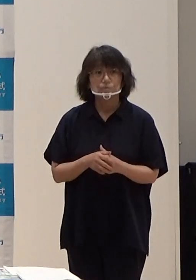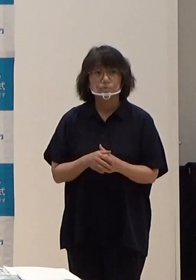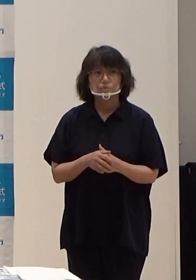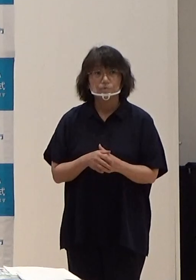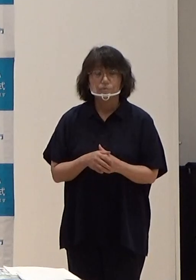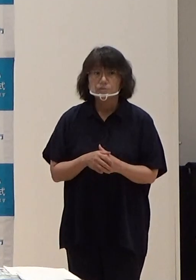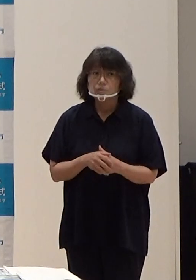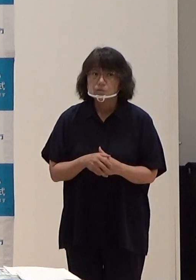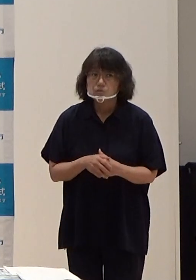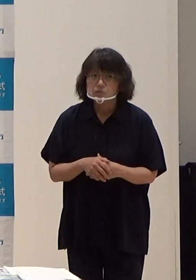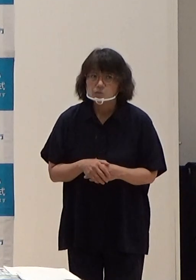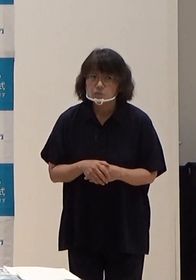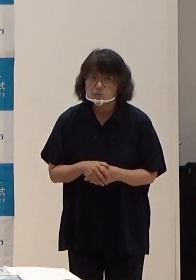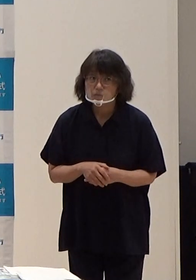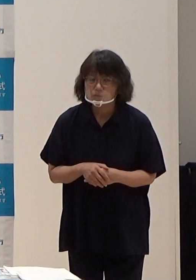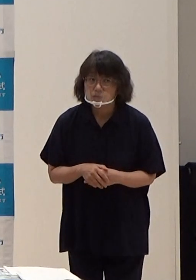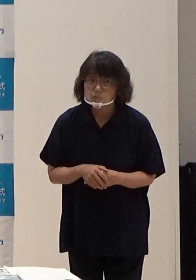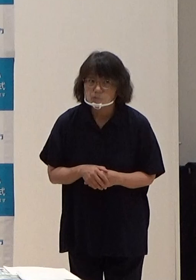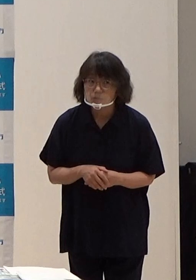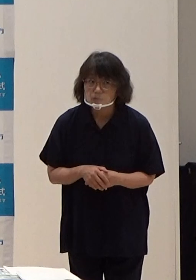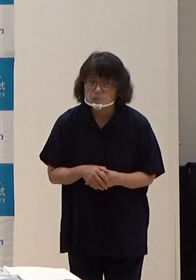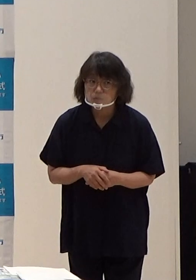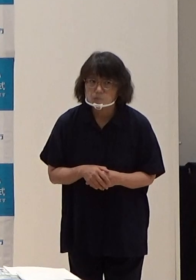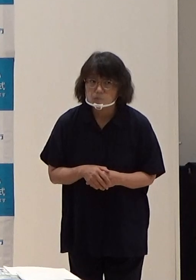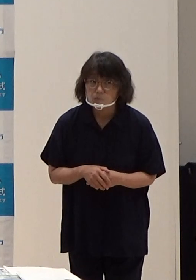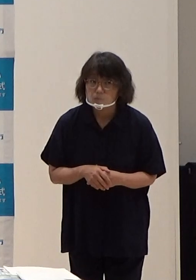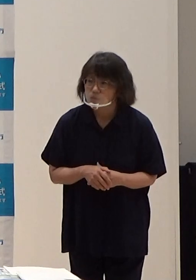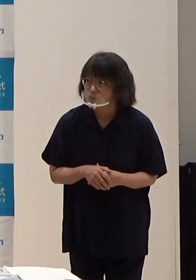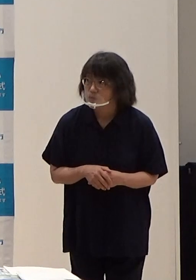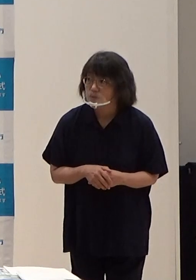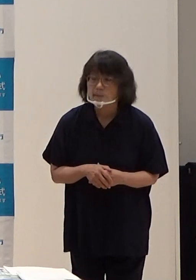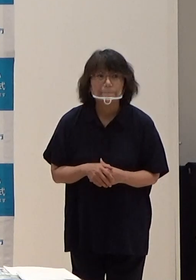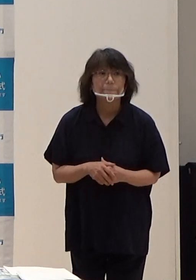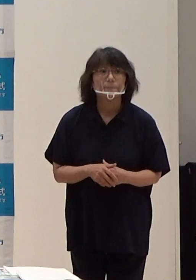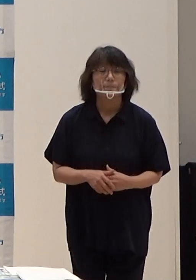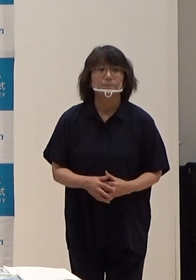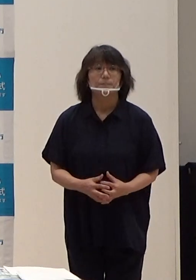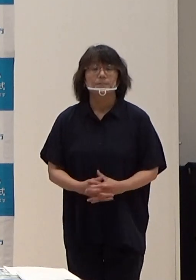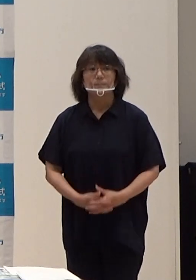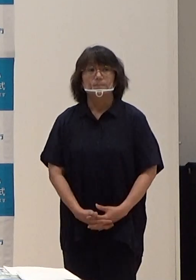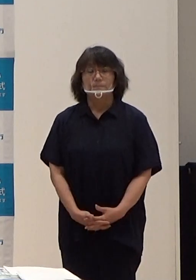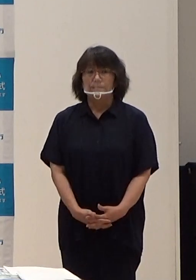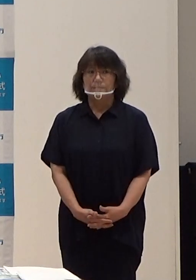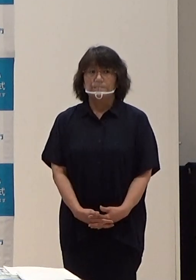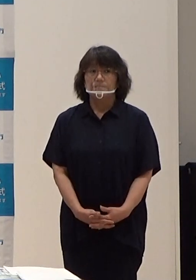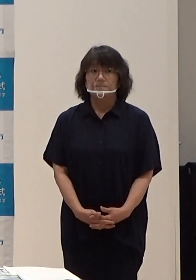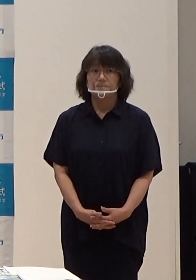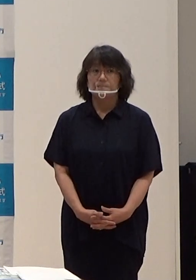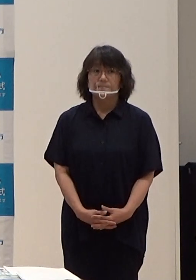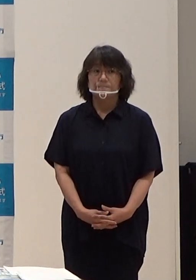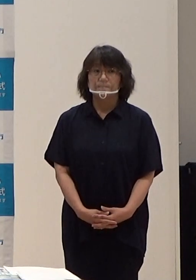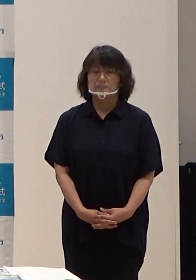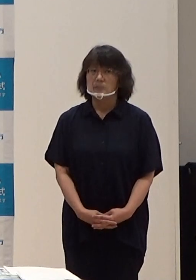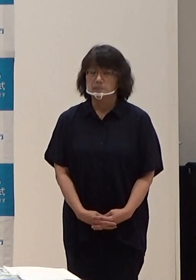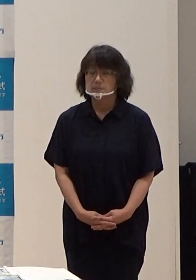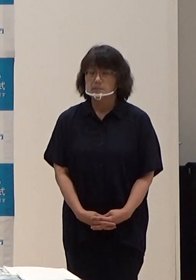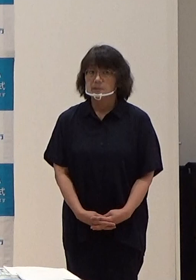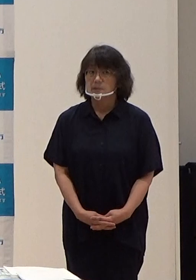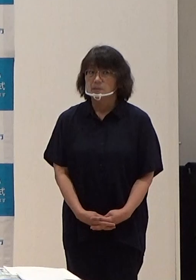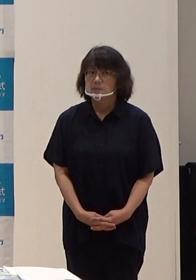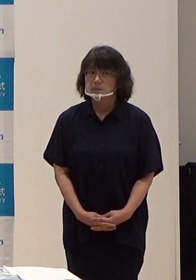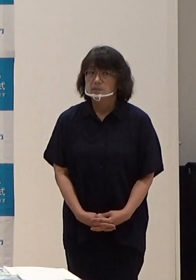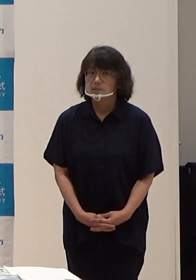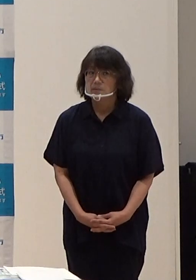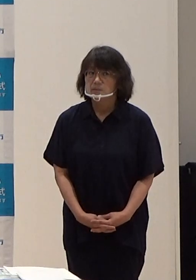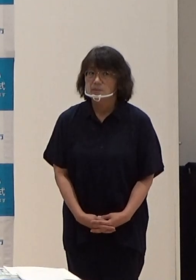ため池の防災のところにちょっと戻ってしまうんですけどもよろしいでしょうか。 はい、結構です。はい、 まずこちら先ほどにもあったと思うんですけれども、この